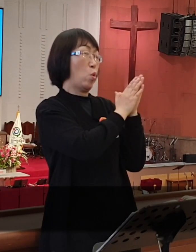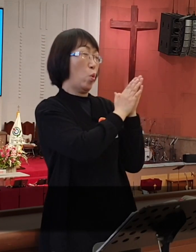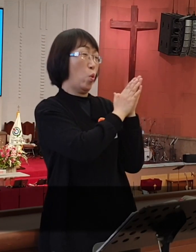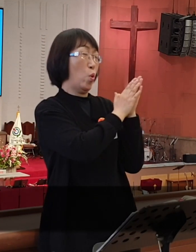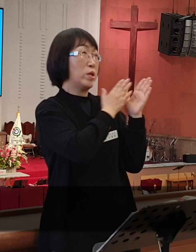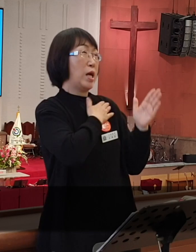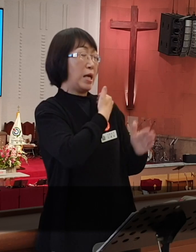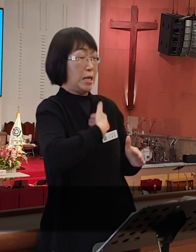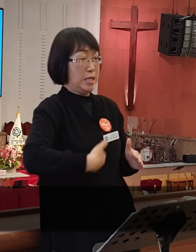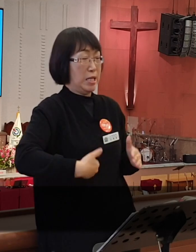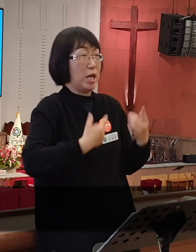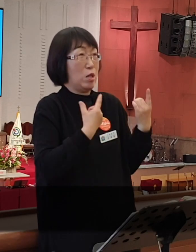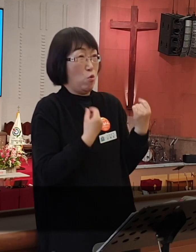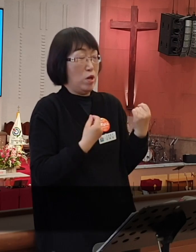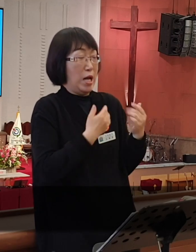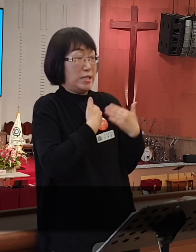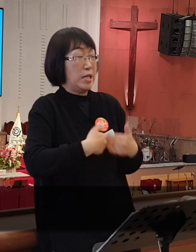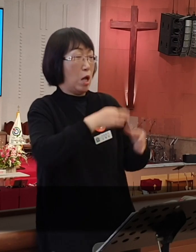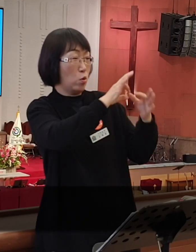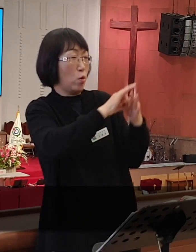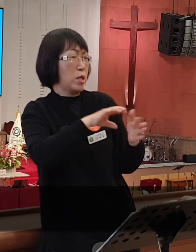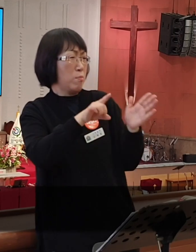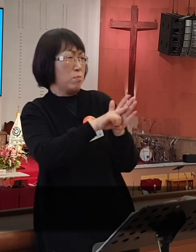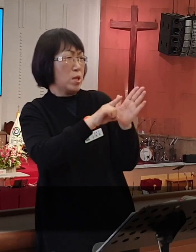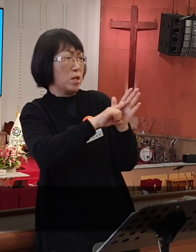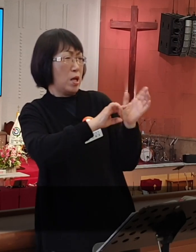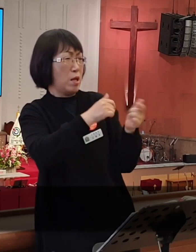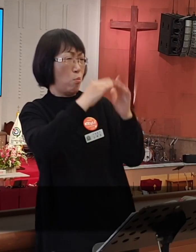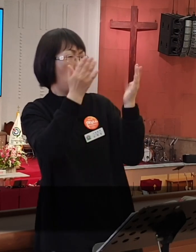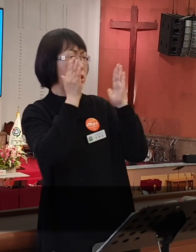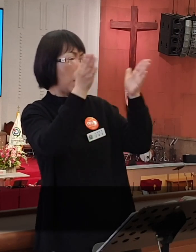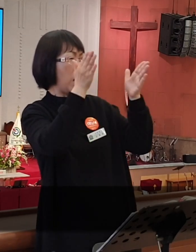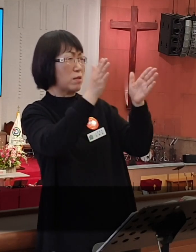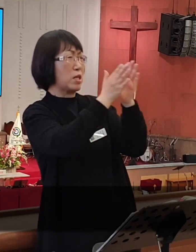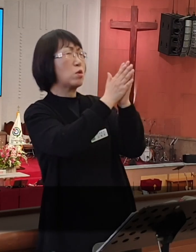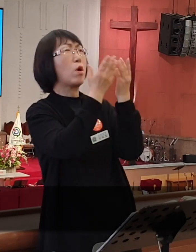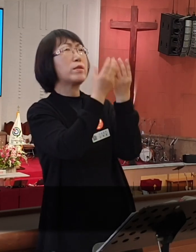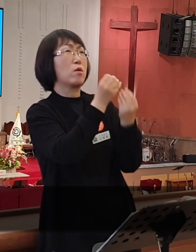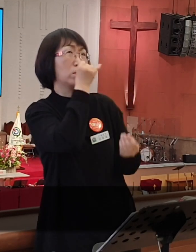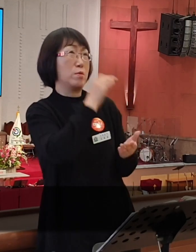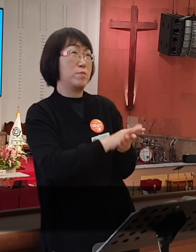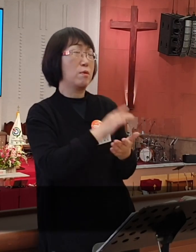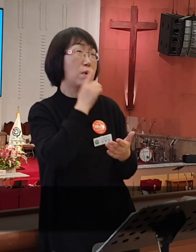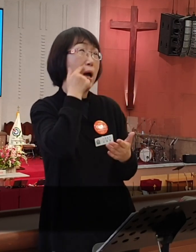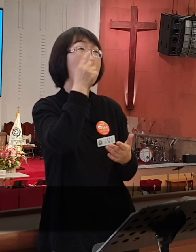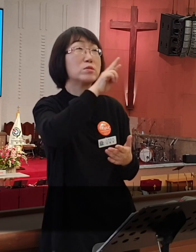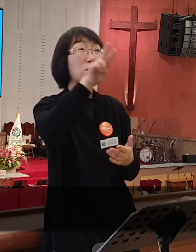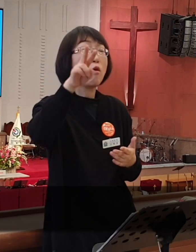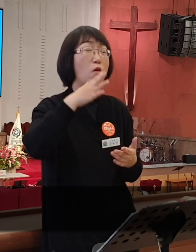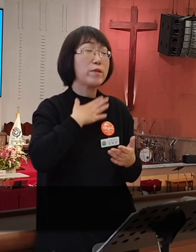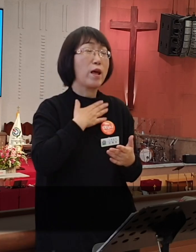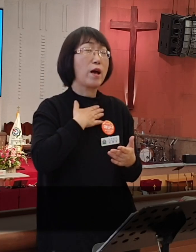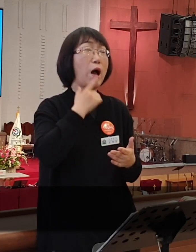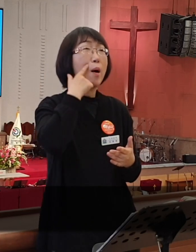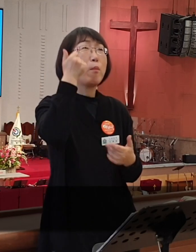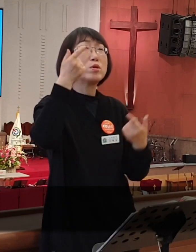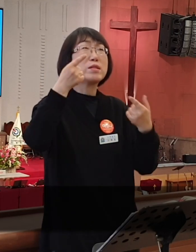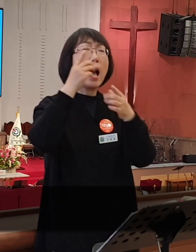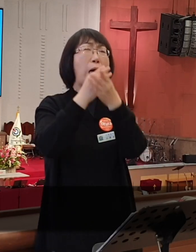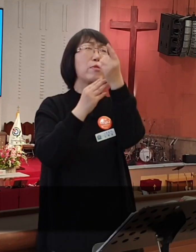자기의 제자들과 또 그 제자들을 통하여 믿게 되는 모든 이들을 향하여 기도하는 건 하나예요. 아버지여,